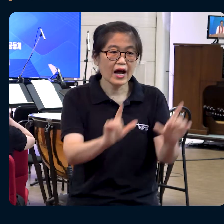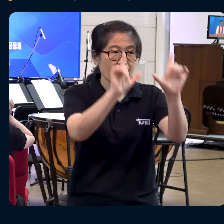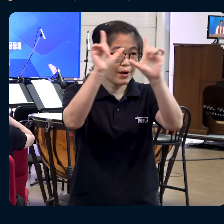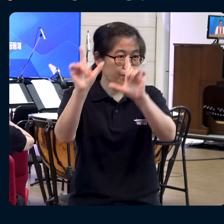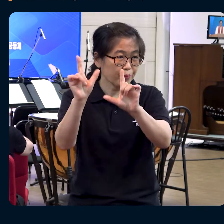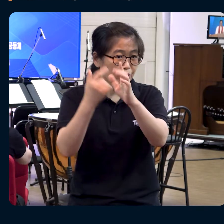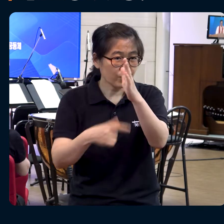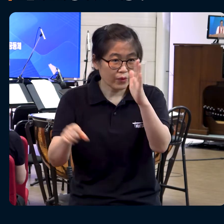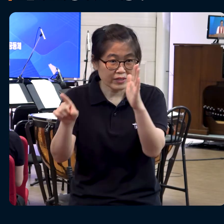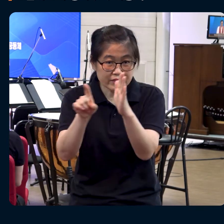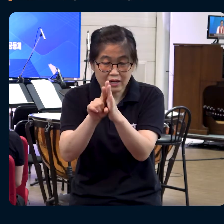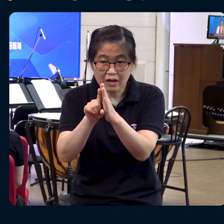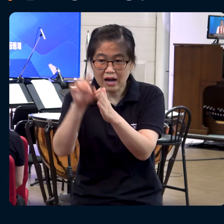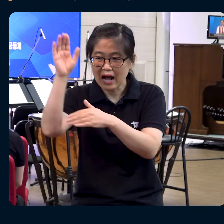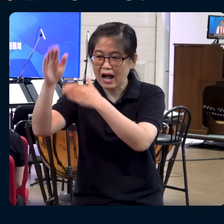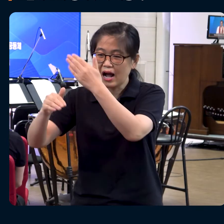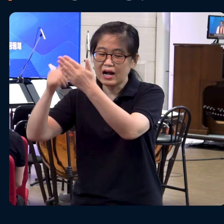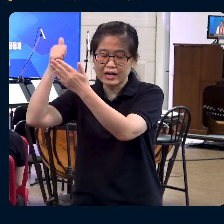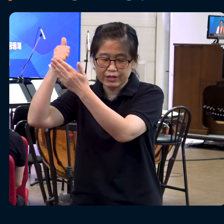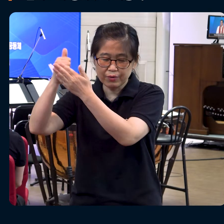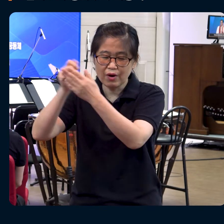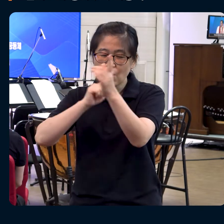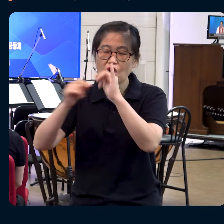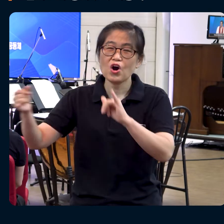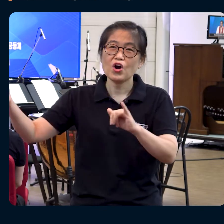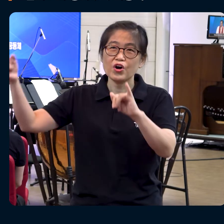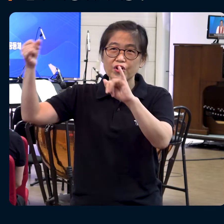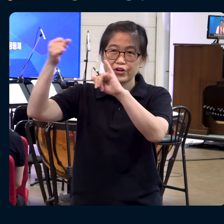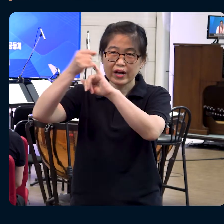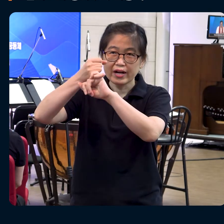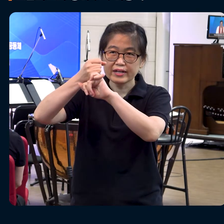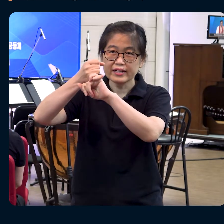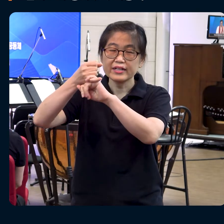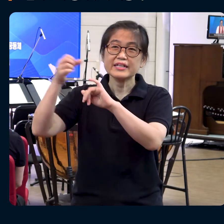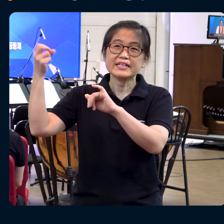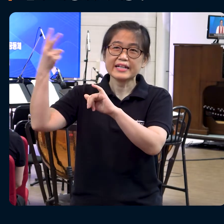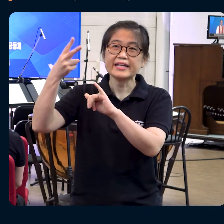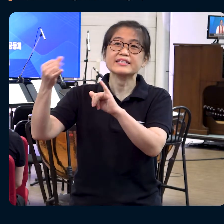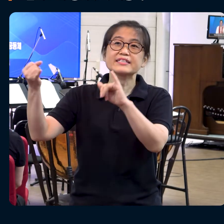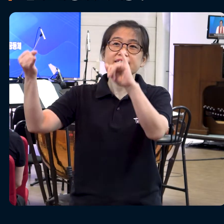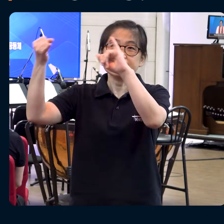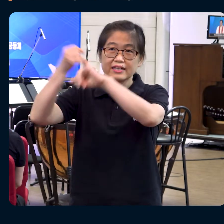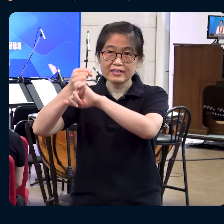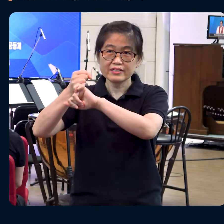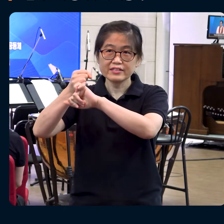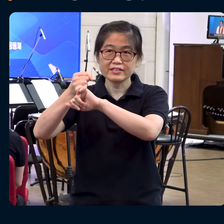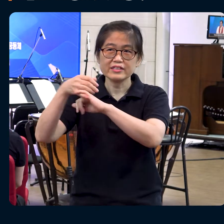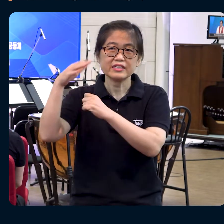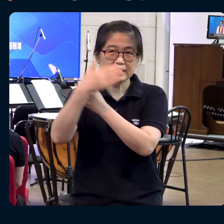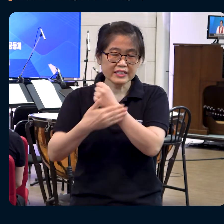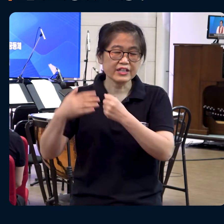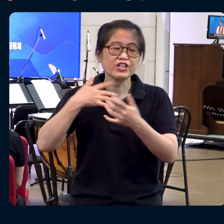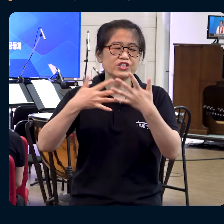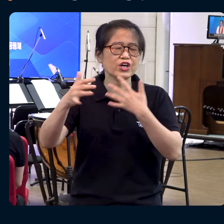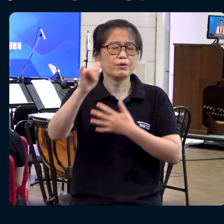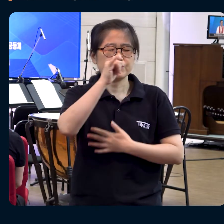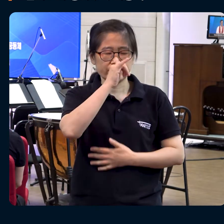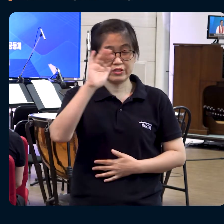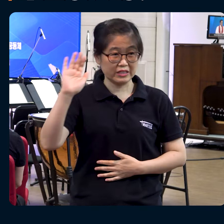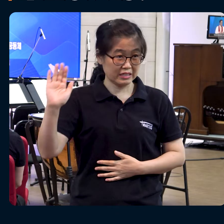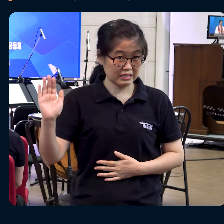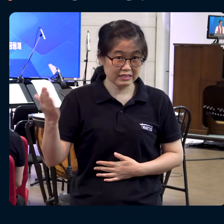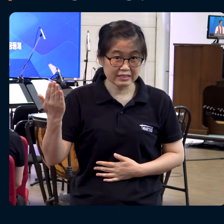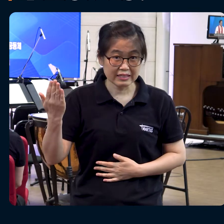언약의 삶을 제대로 살기 위해서는요, 이렇게 하나님과 언약을 갱신하는 그런 은혜의 체험이 있어야 되는